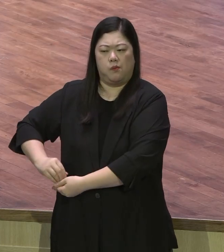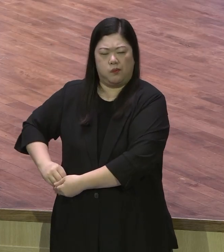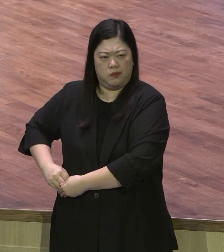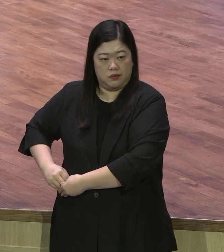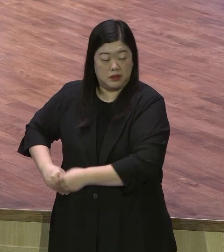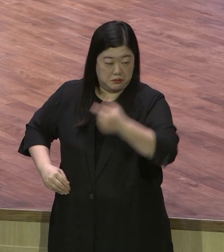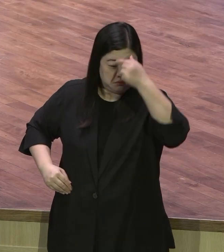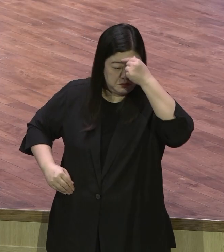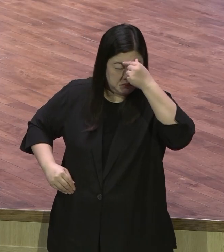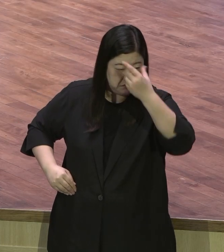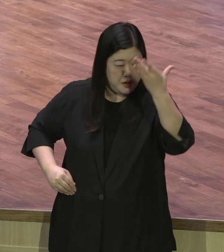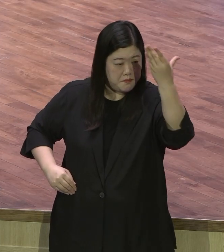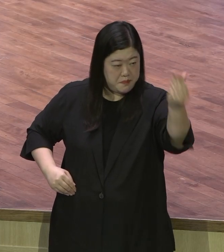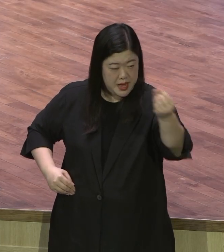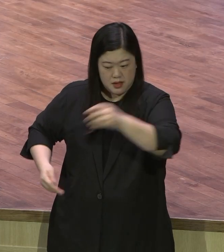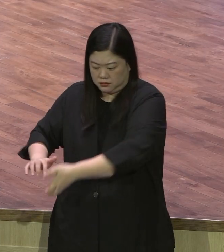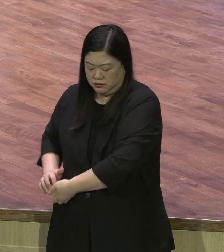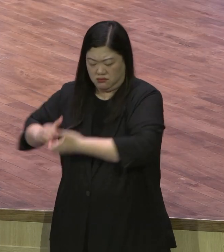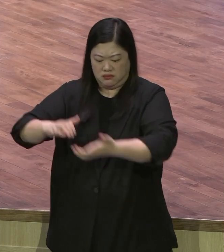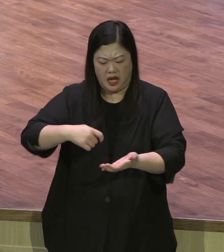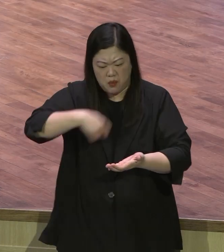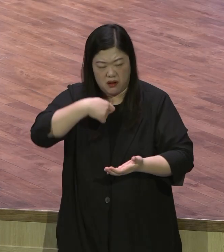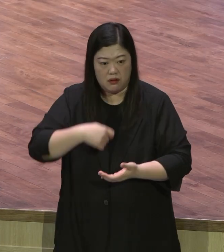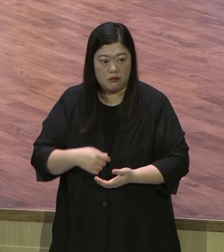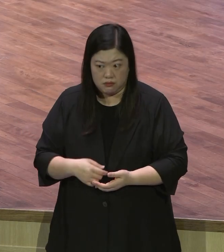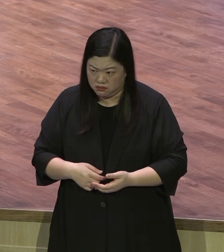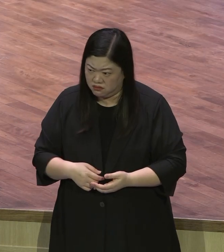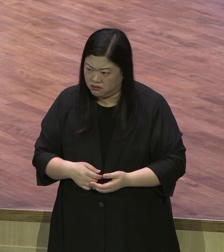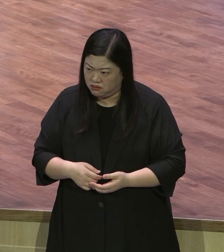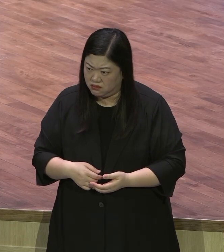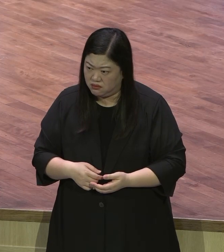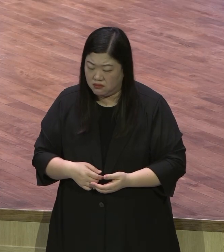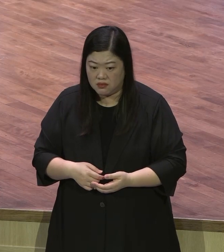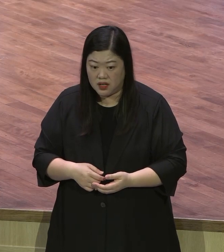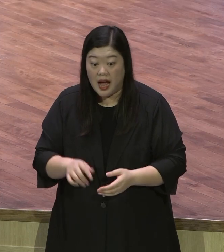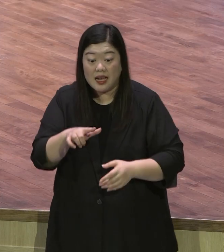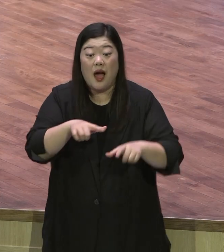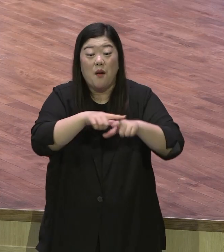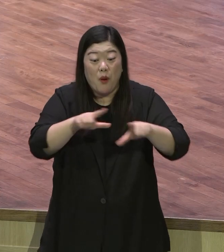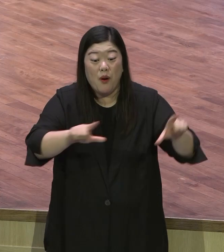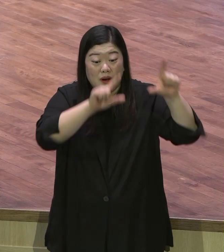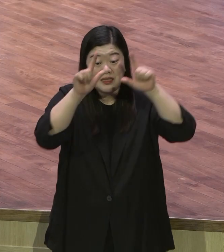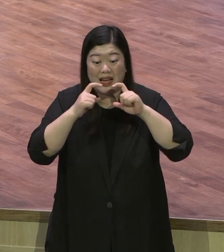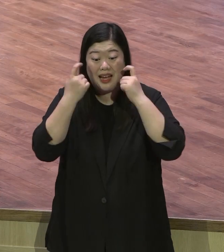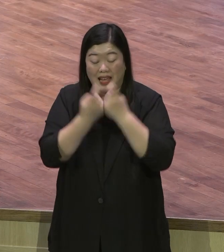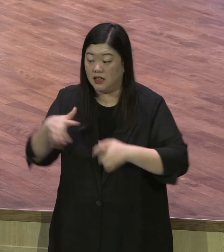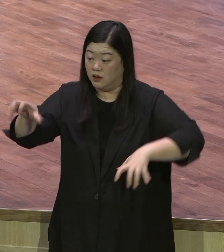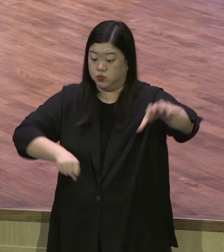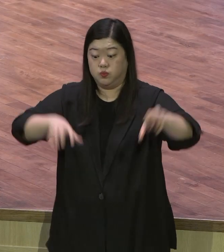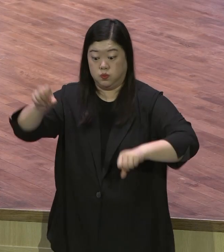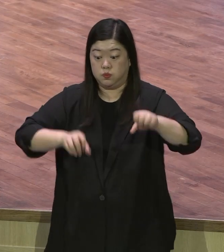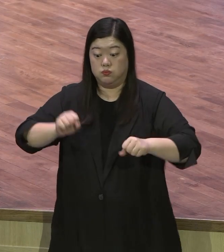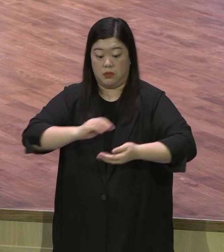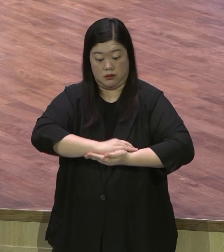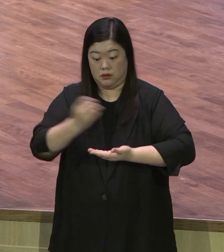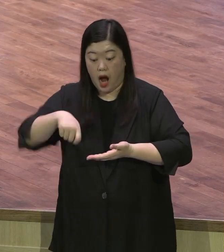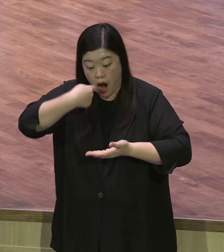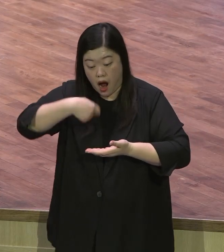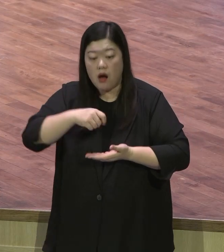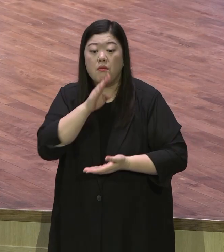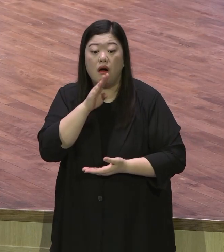거야. 맞잖아요. 상식적으로. 그렇게 자기들 지식 가지고 이걸